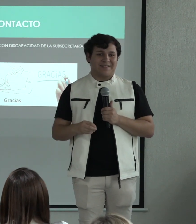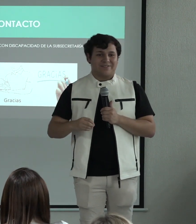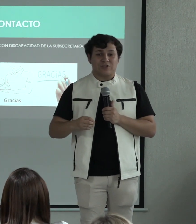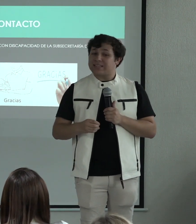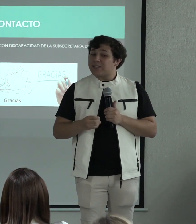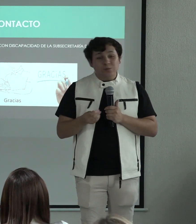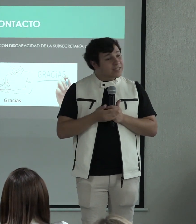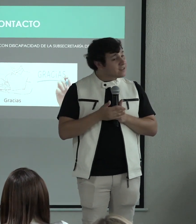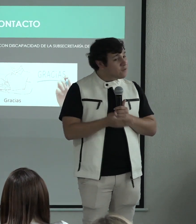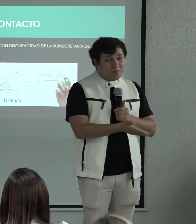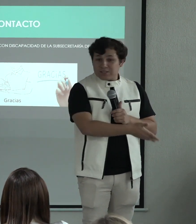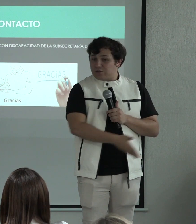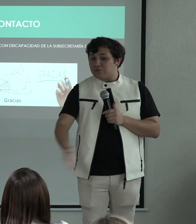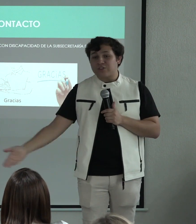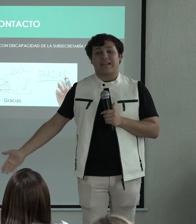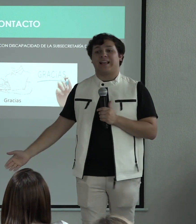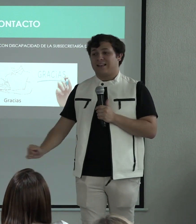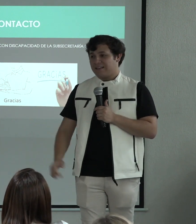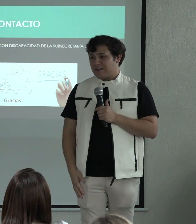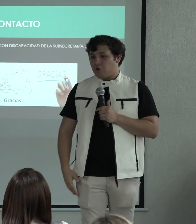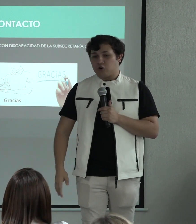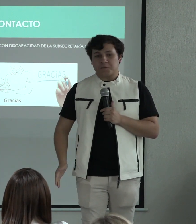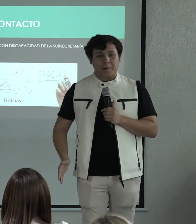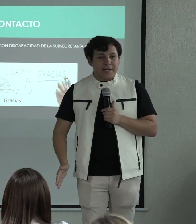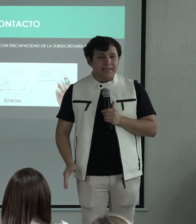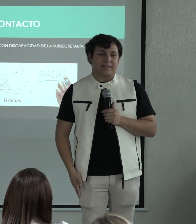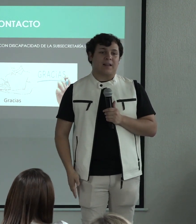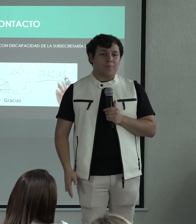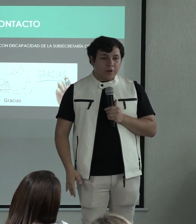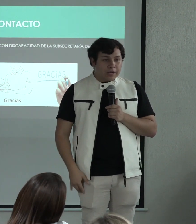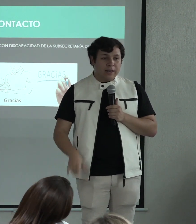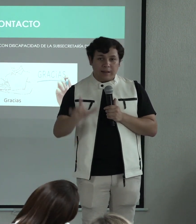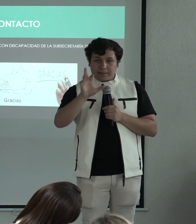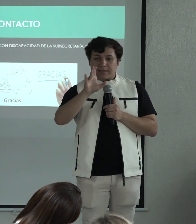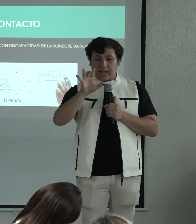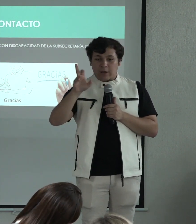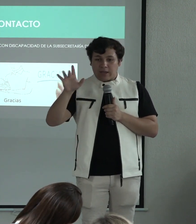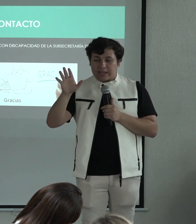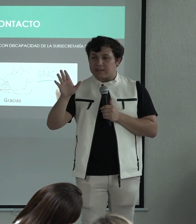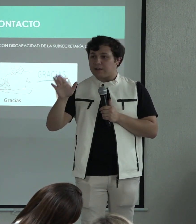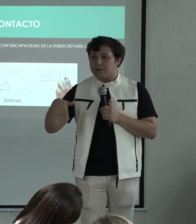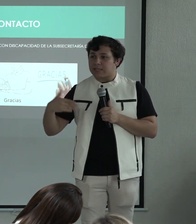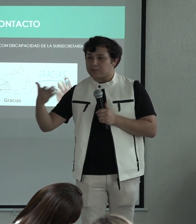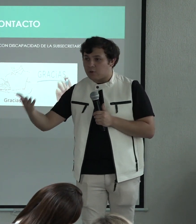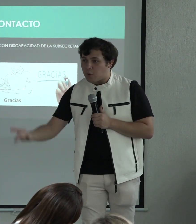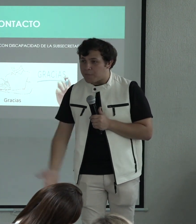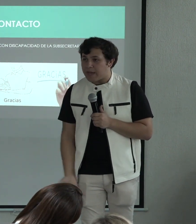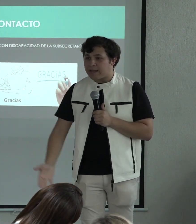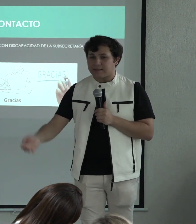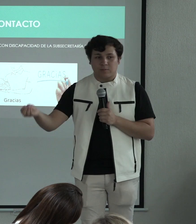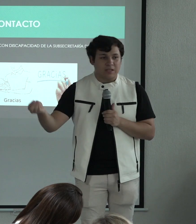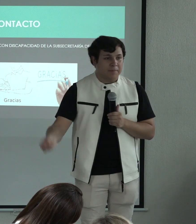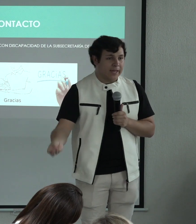Entonces ya es una desinformación total. O los parques que le ponen el abecedario ahí que es lengua de señas colombiana, estamos en